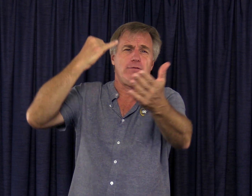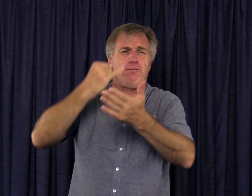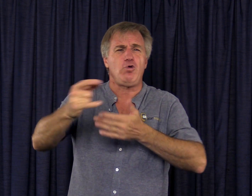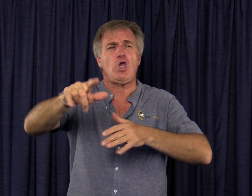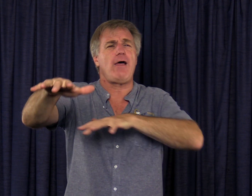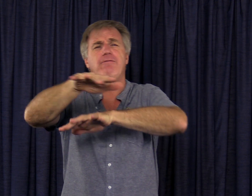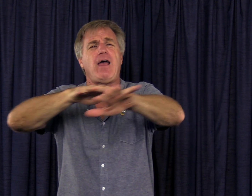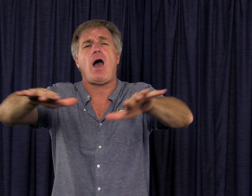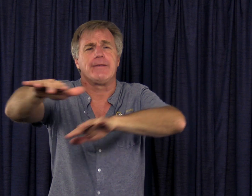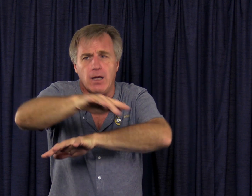vervloek julle vyande.